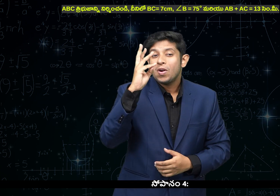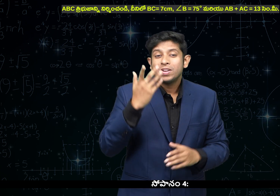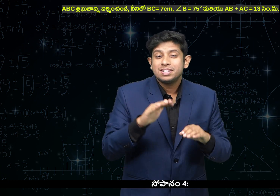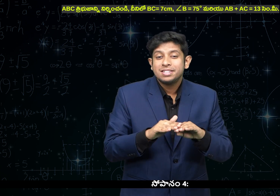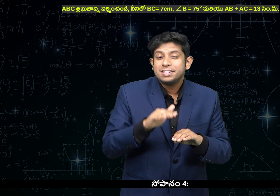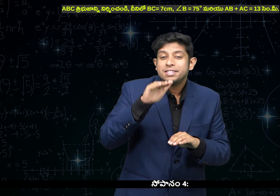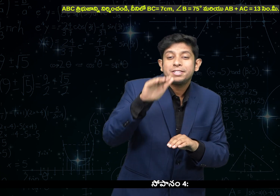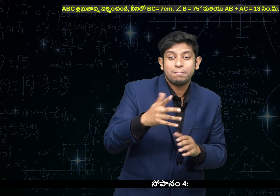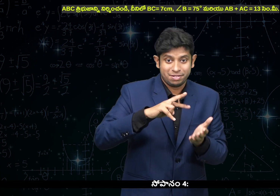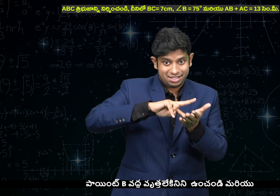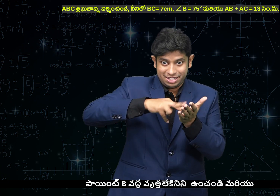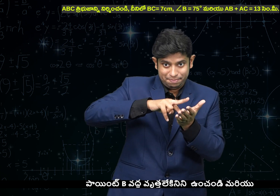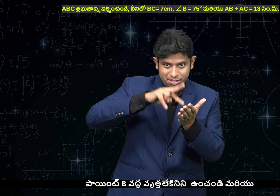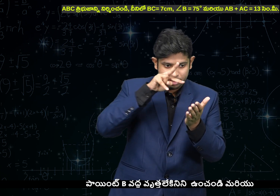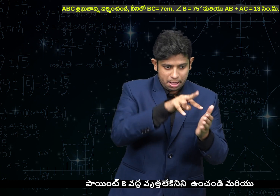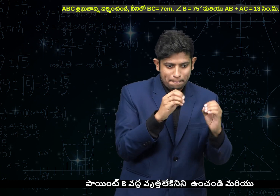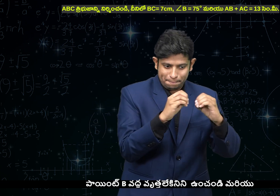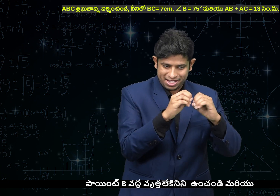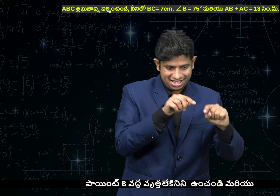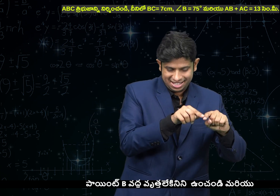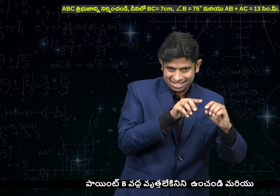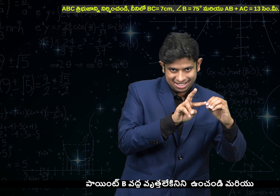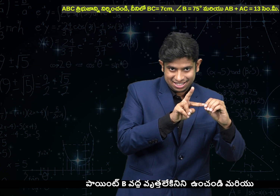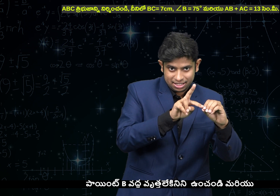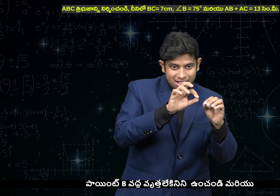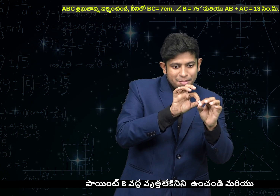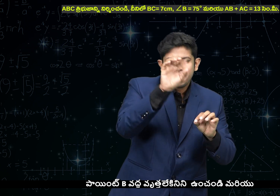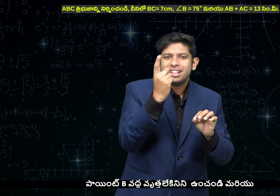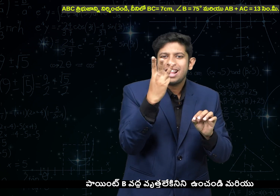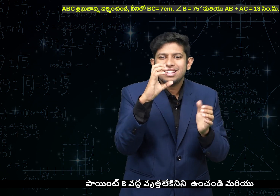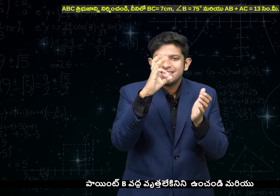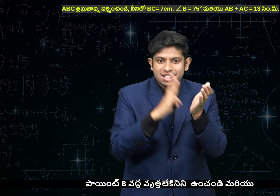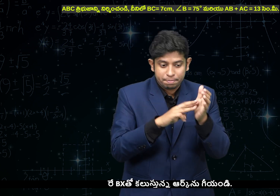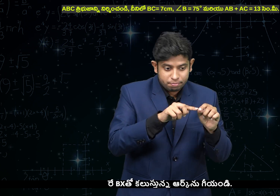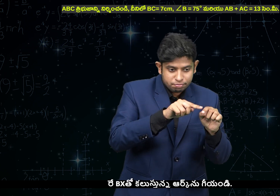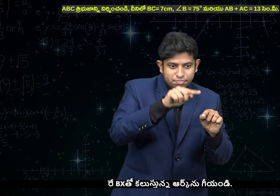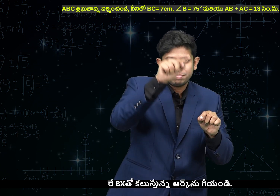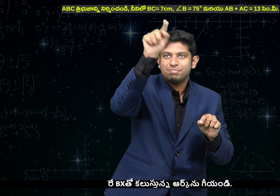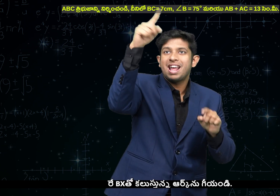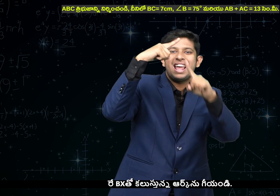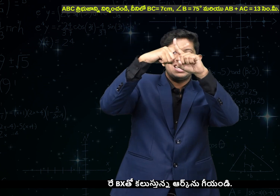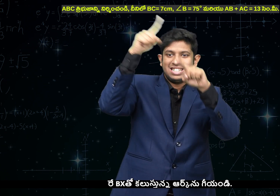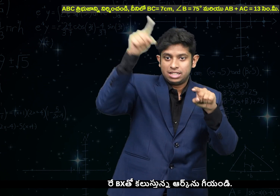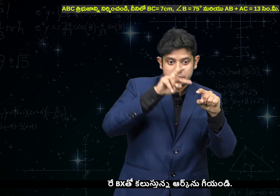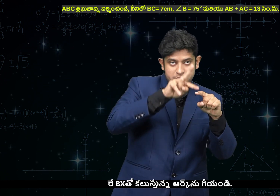సోపానం 4. పాయింట్ బి వద్ద వృత్త లేఖినిని ఉంచండి మరియు రే బిఎక్స్తో